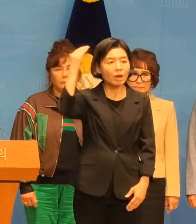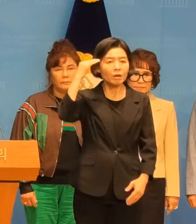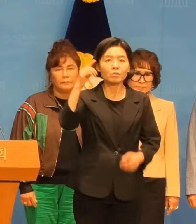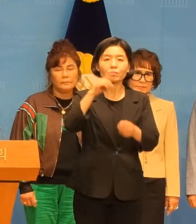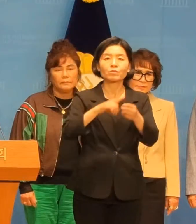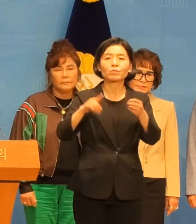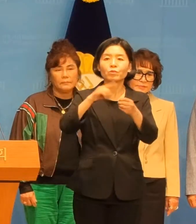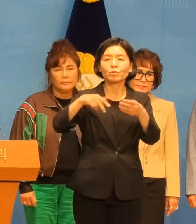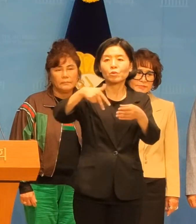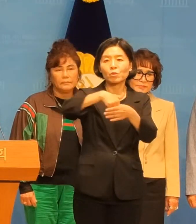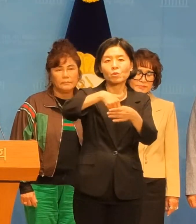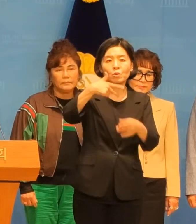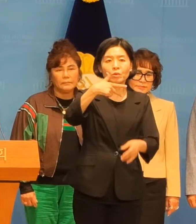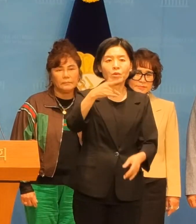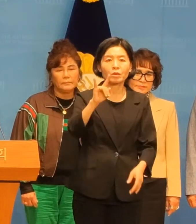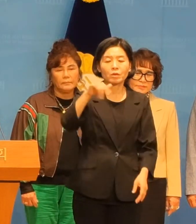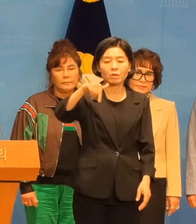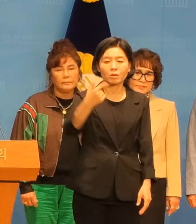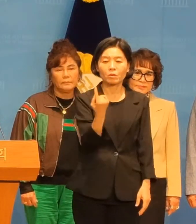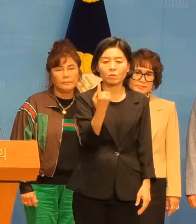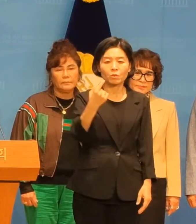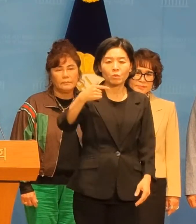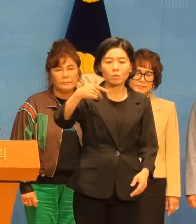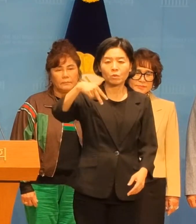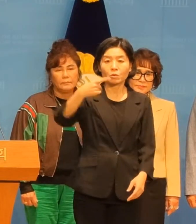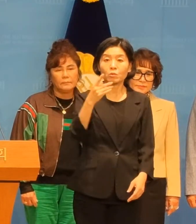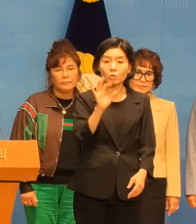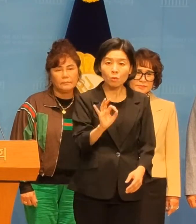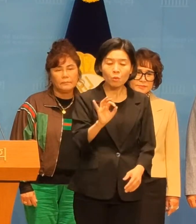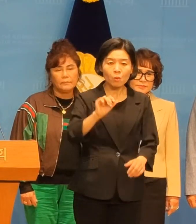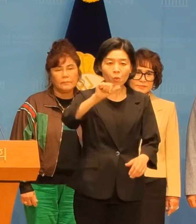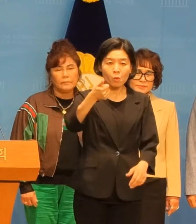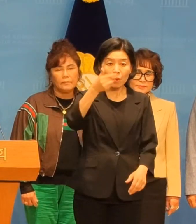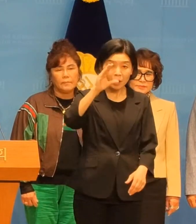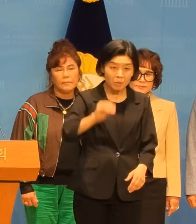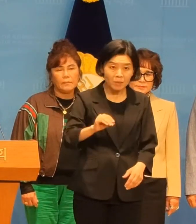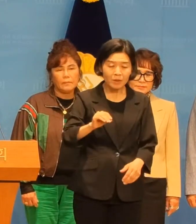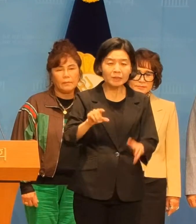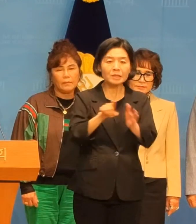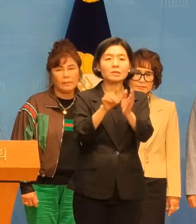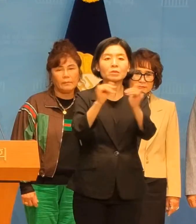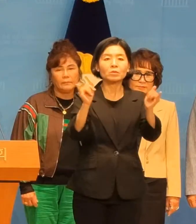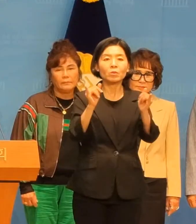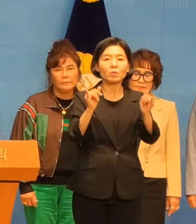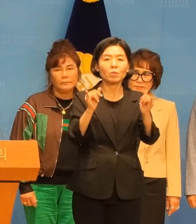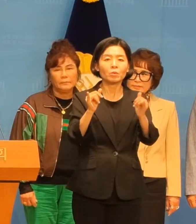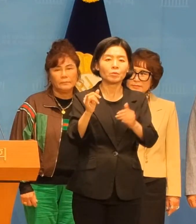한국불교 태고종 500만 신도회 성명서.